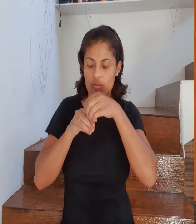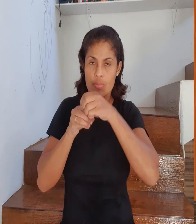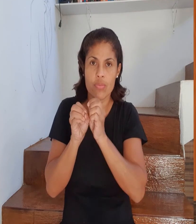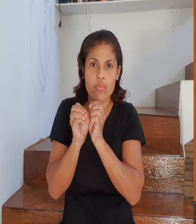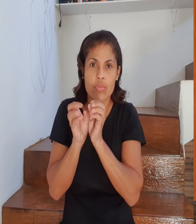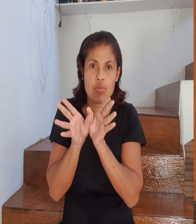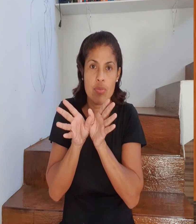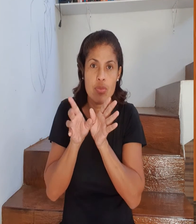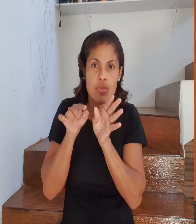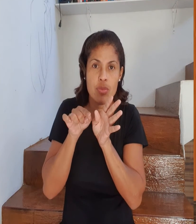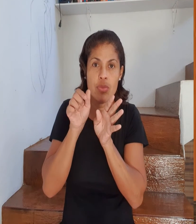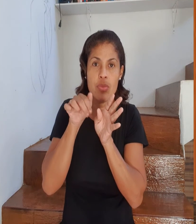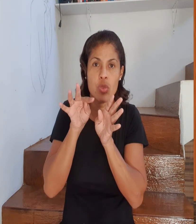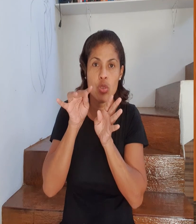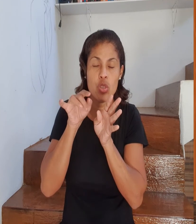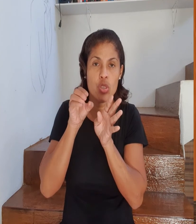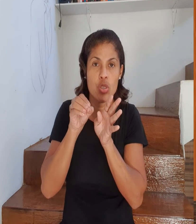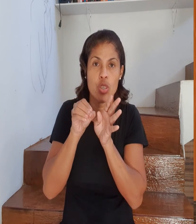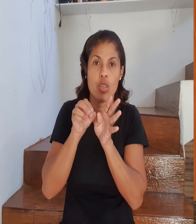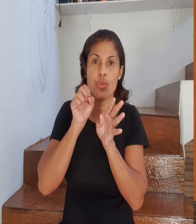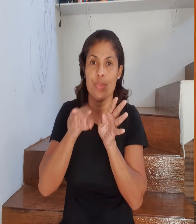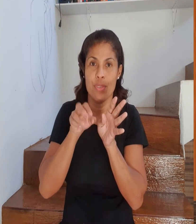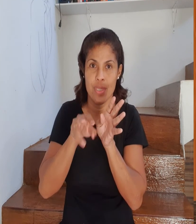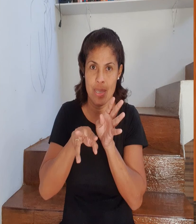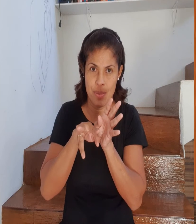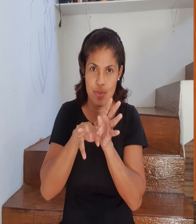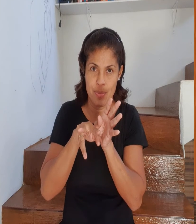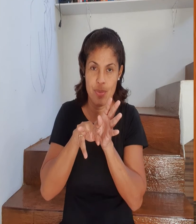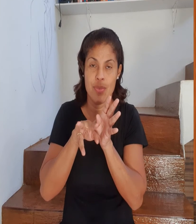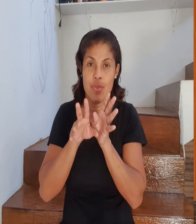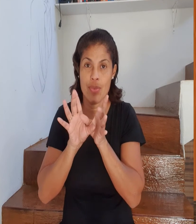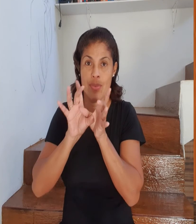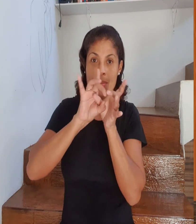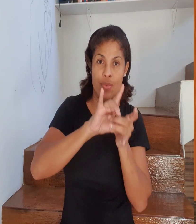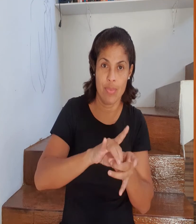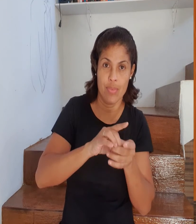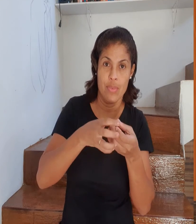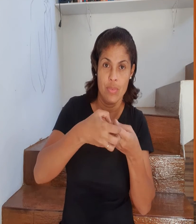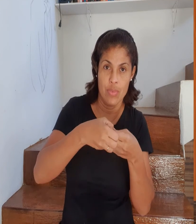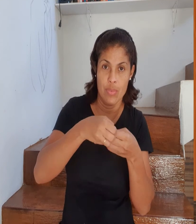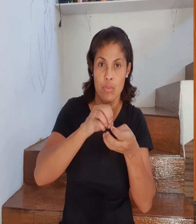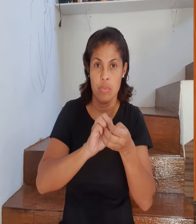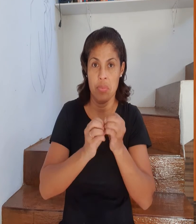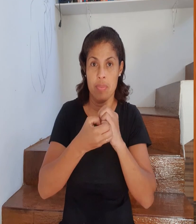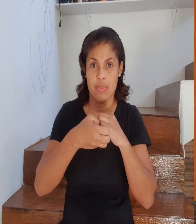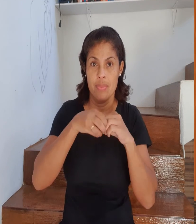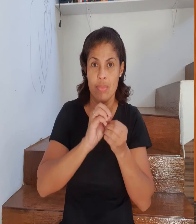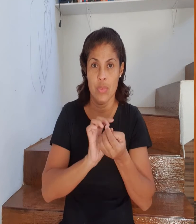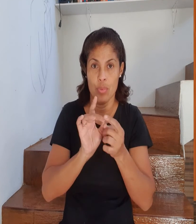membrana citoplasmática os antígenos virais, que juntamente com moléculas